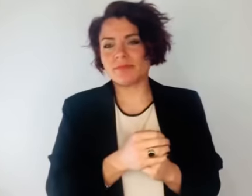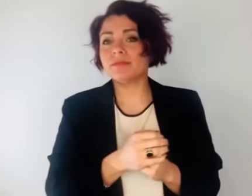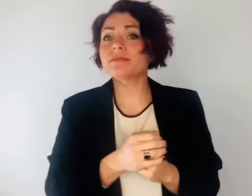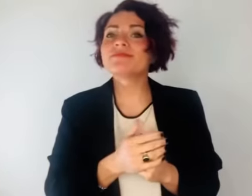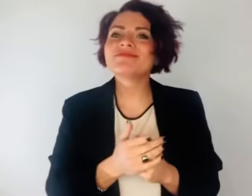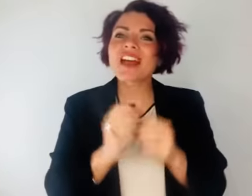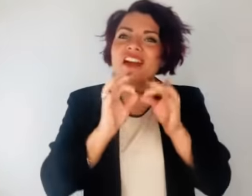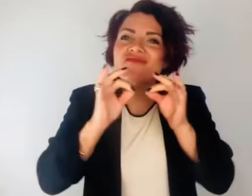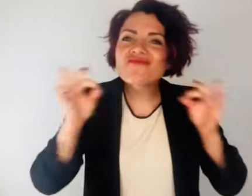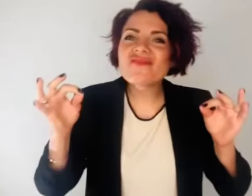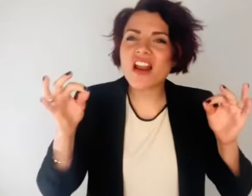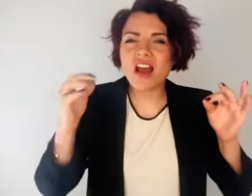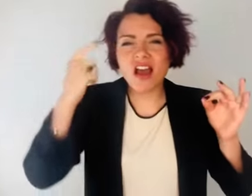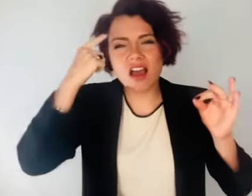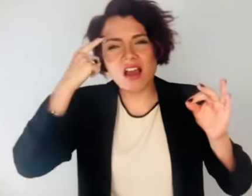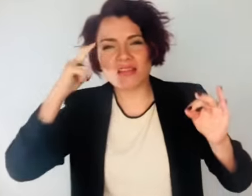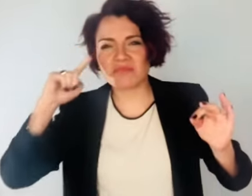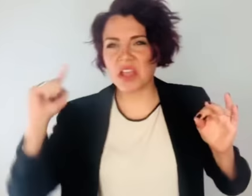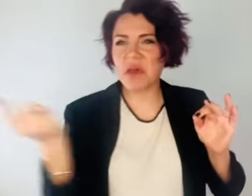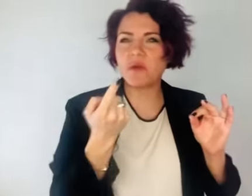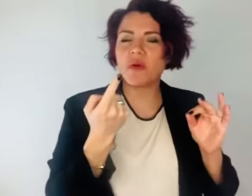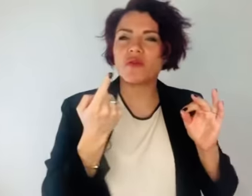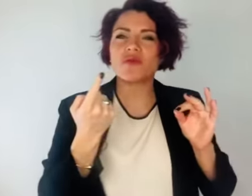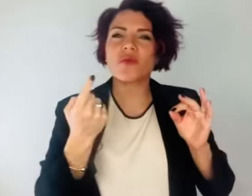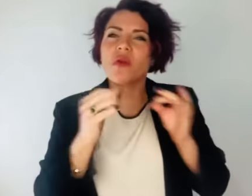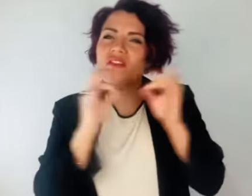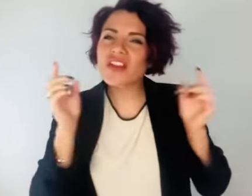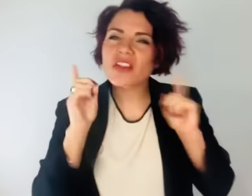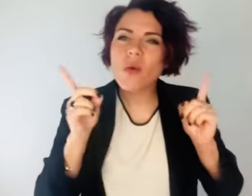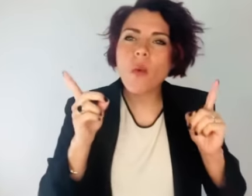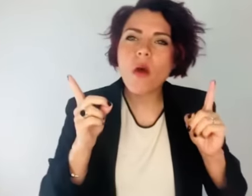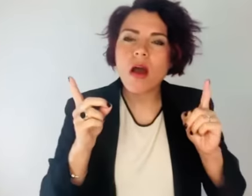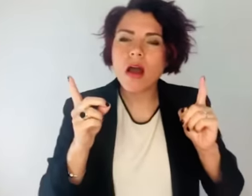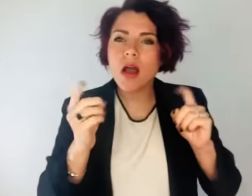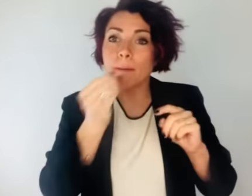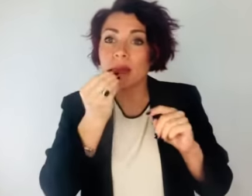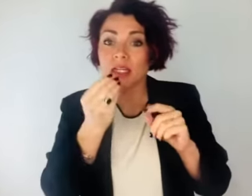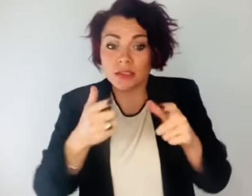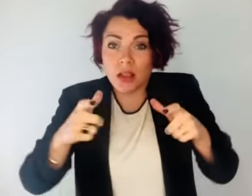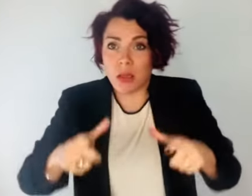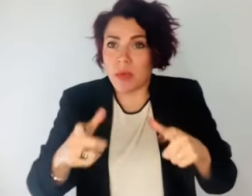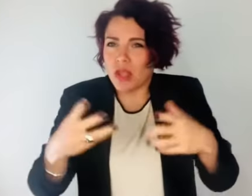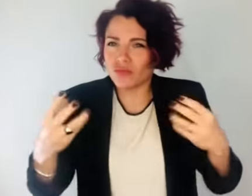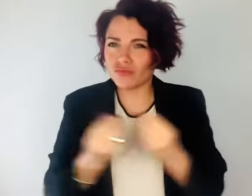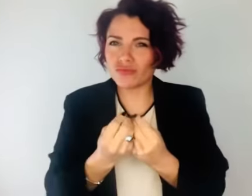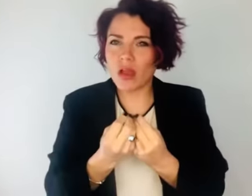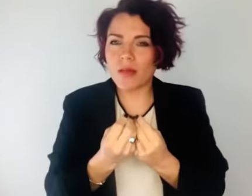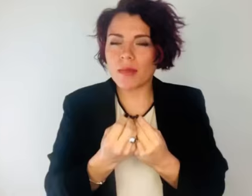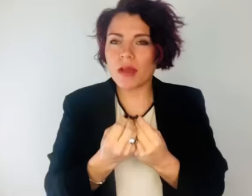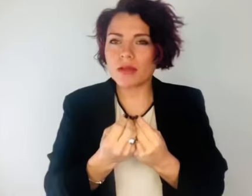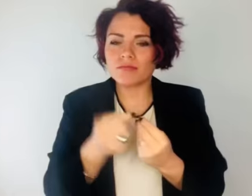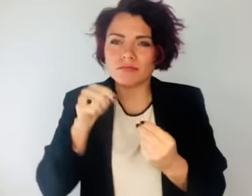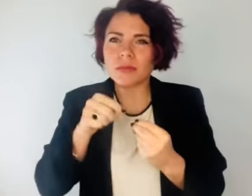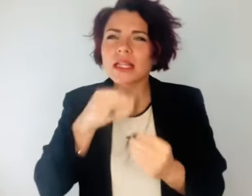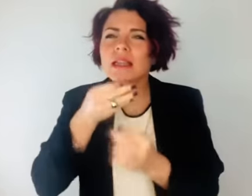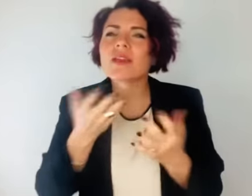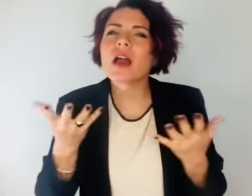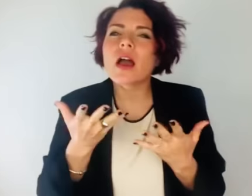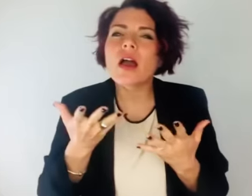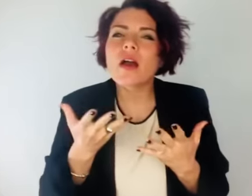conosciamo tutti l'espressione che si adopera anche in italiano hai mangiato nel mio piatto mangiare nel piatto di una persona